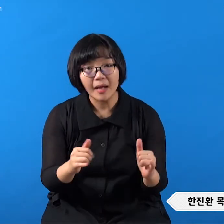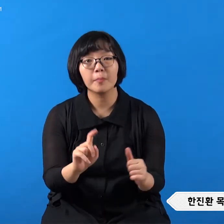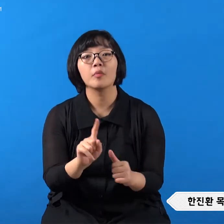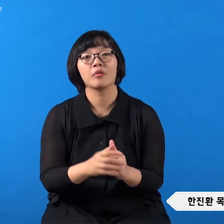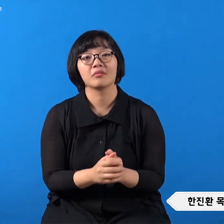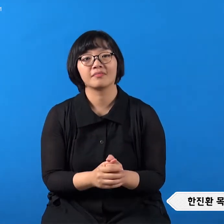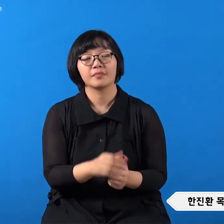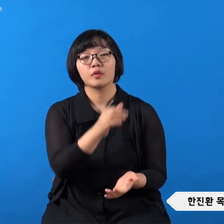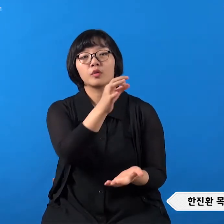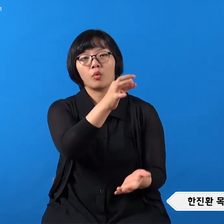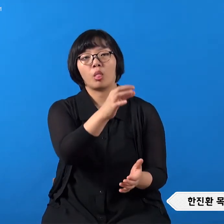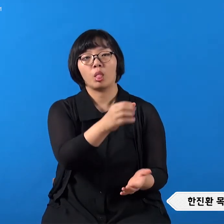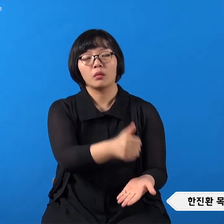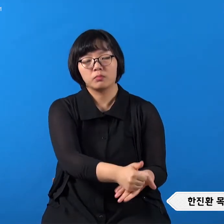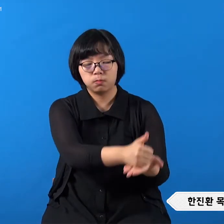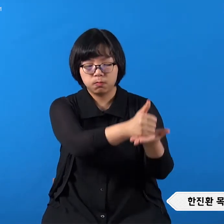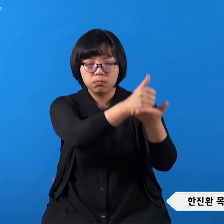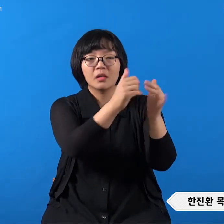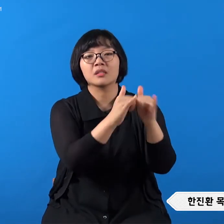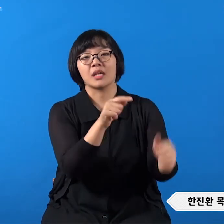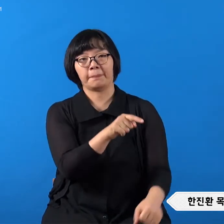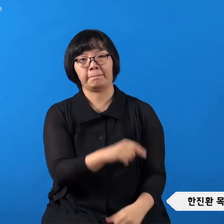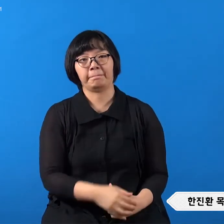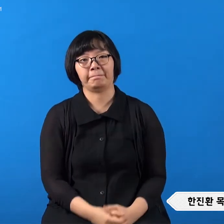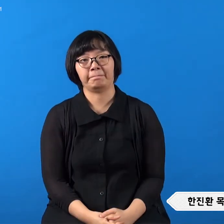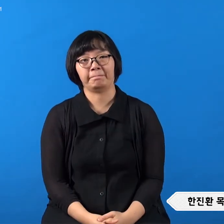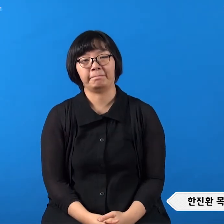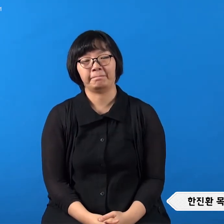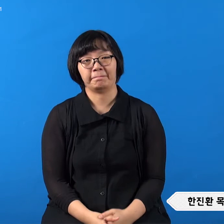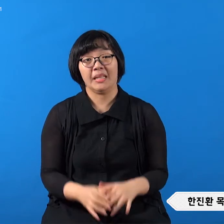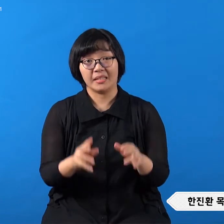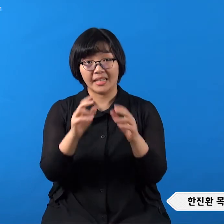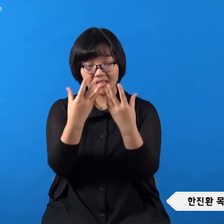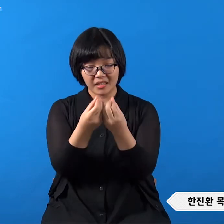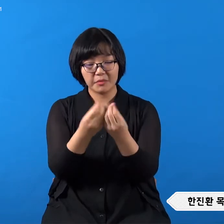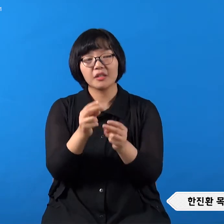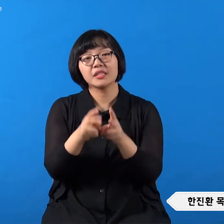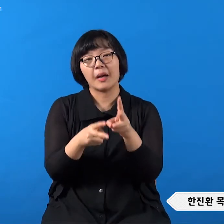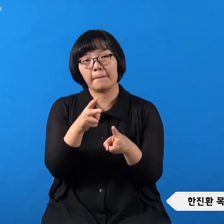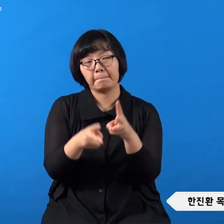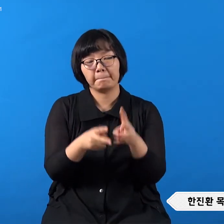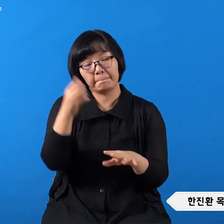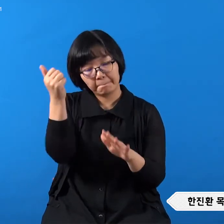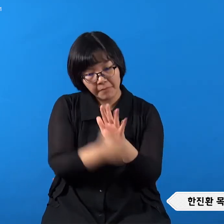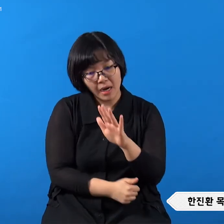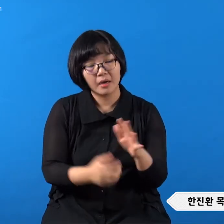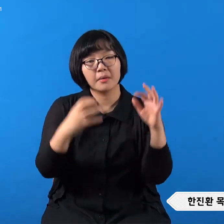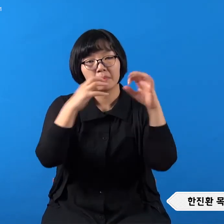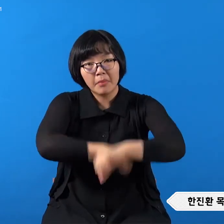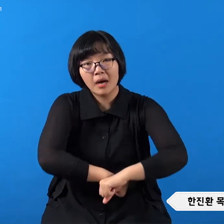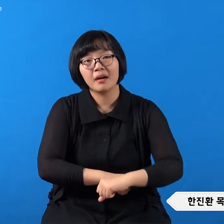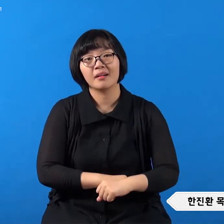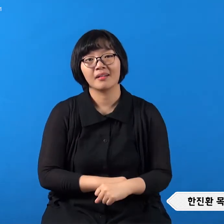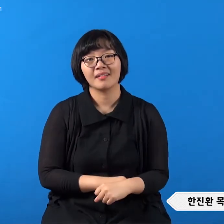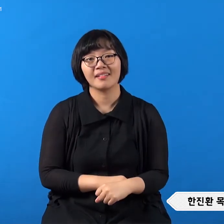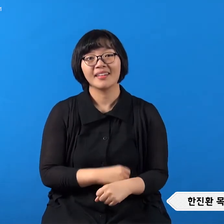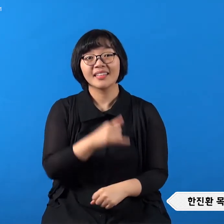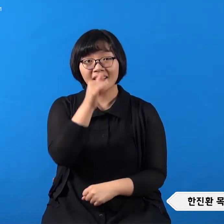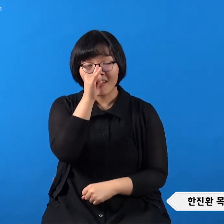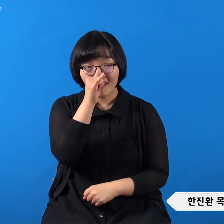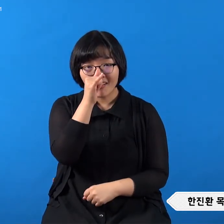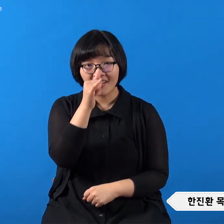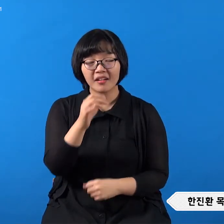그 사람은 돈이 우상이 된 사람입니다. 사업에 실패하고 실패하면 누구나 다